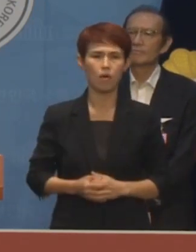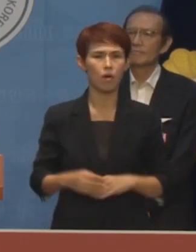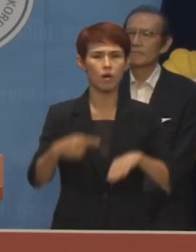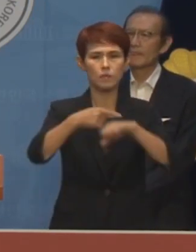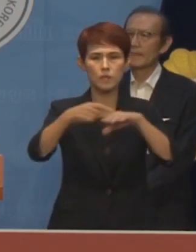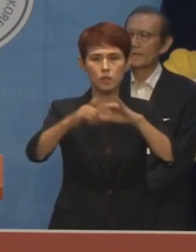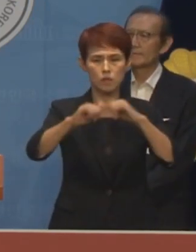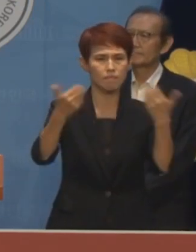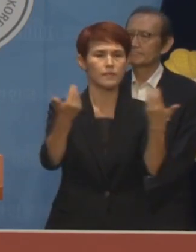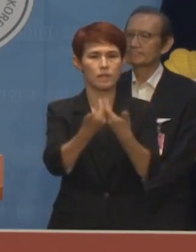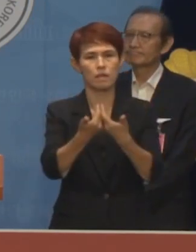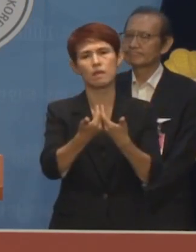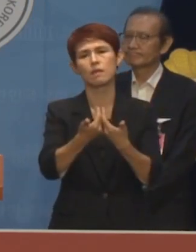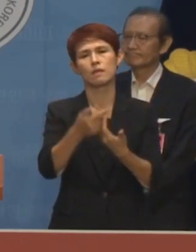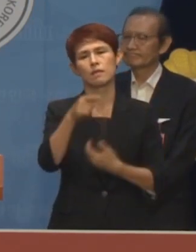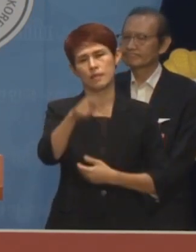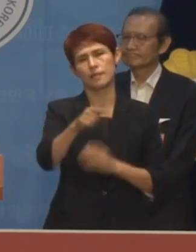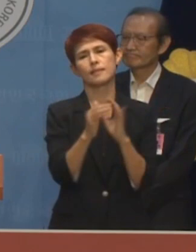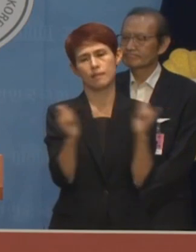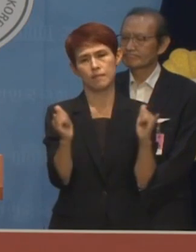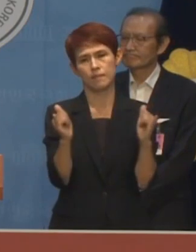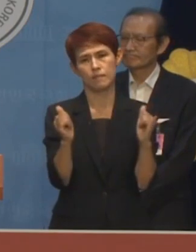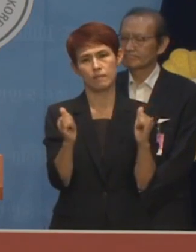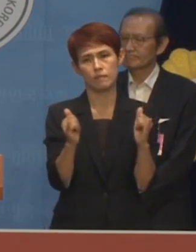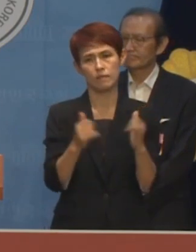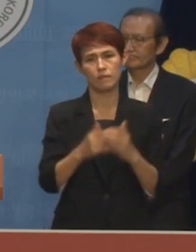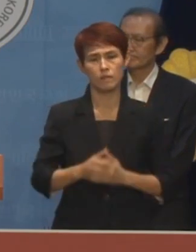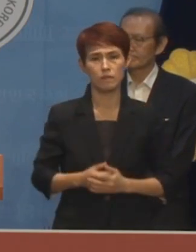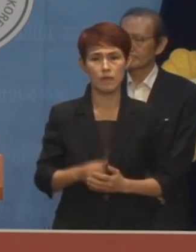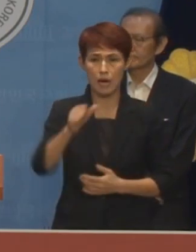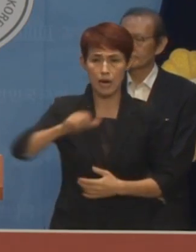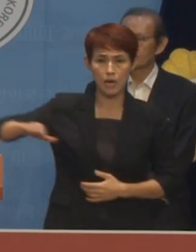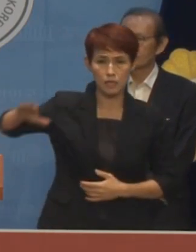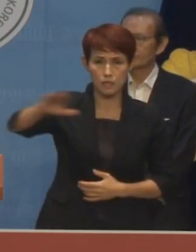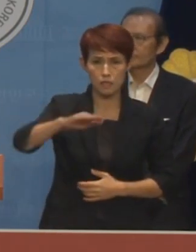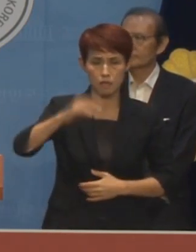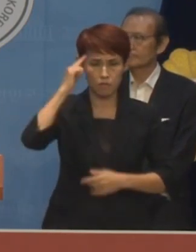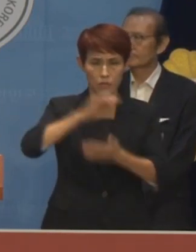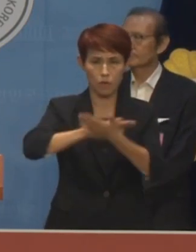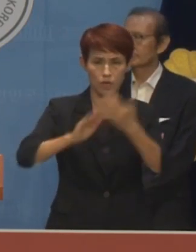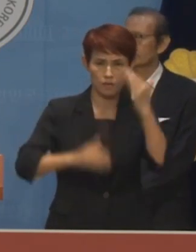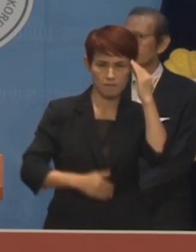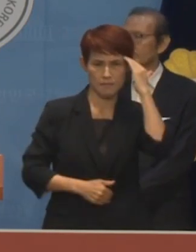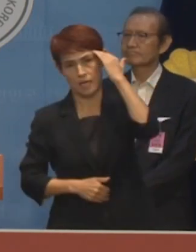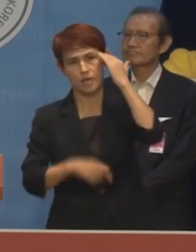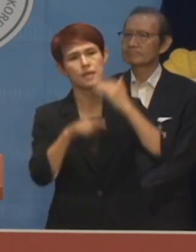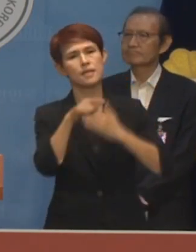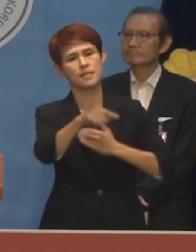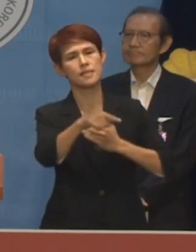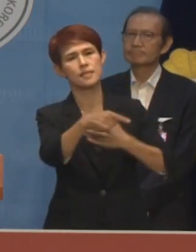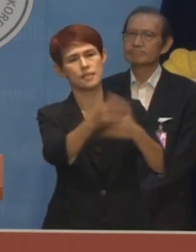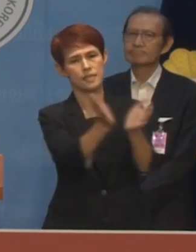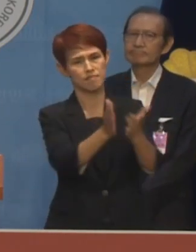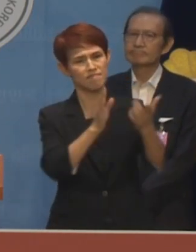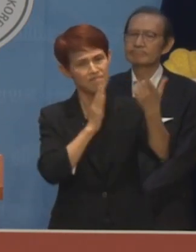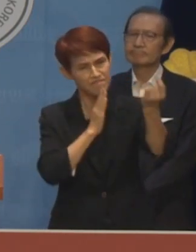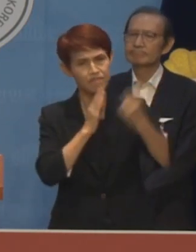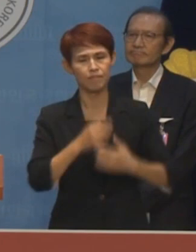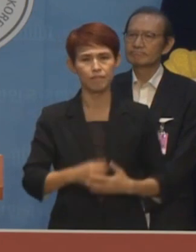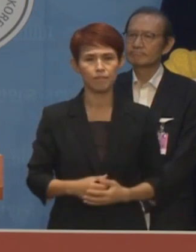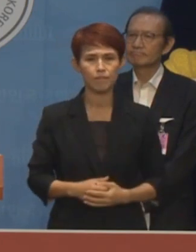반민족, 반인류적 행위자로서 국제와 아시아 평화를 저해하는 공동적폐 세력을 규정하고자